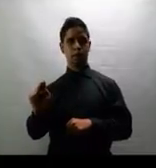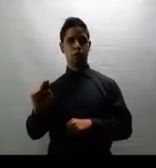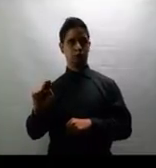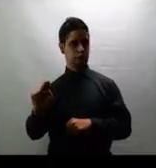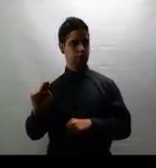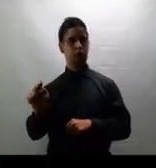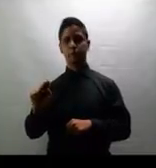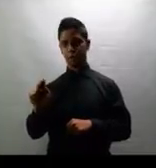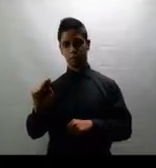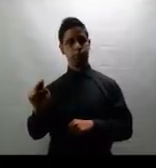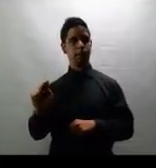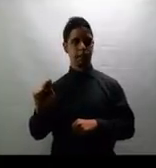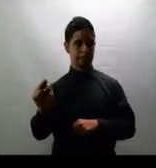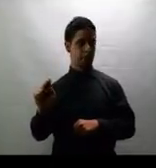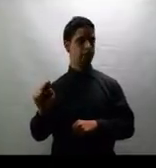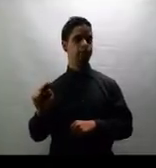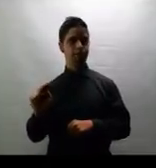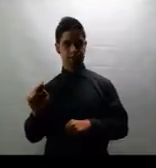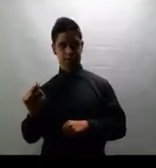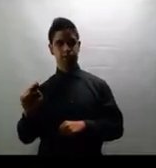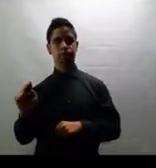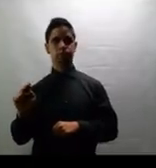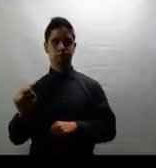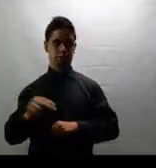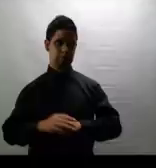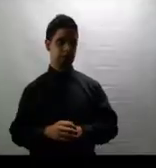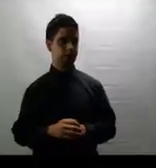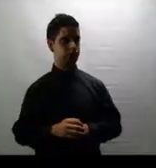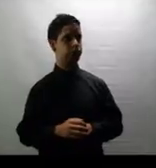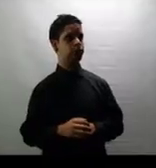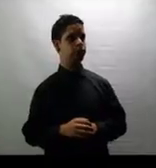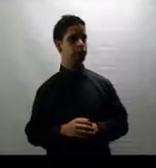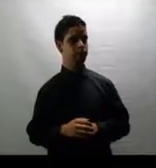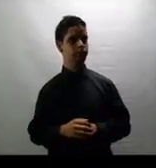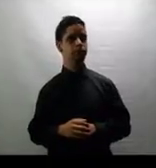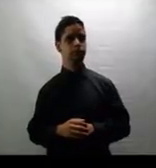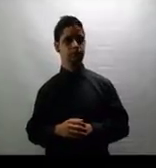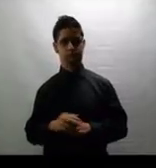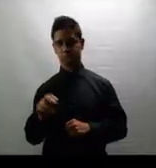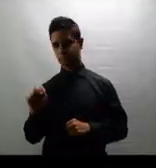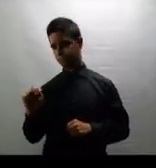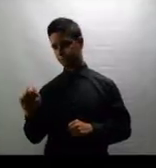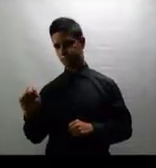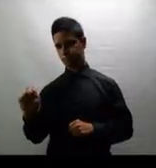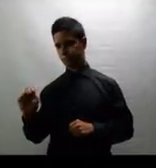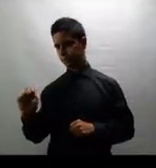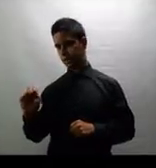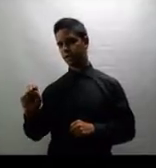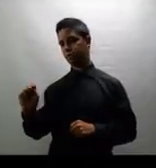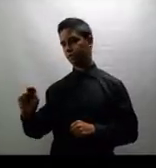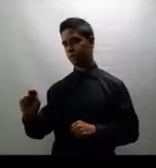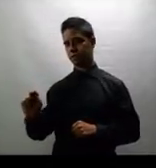y la maneras para alain y el amen es así que ya sabes esto